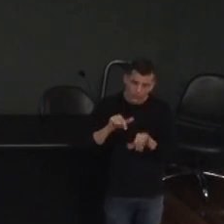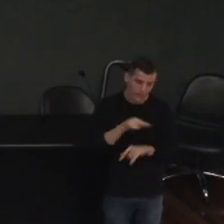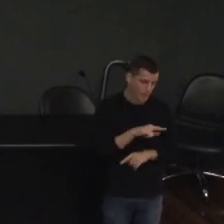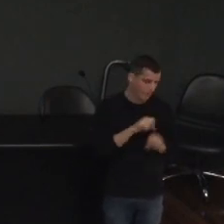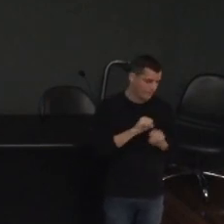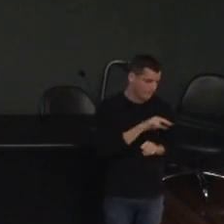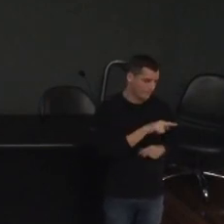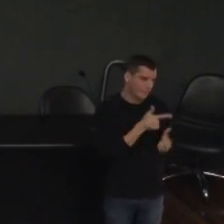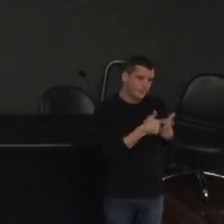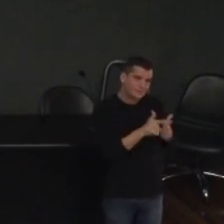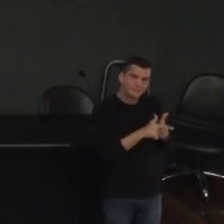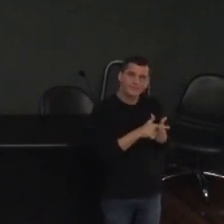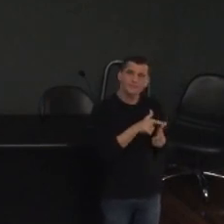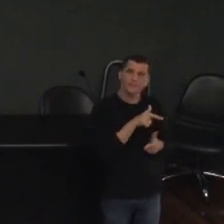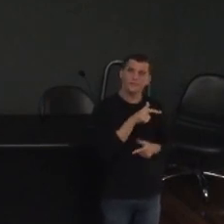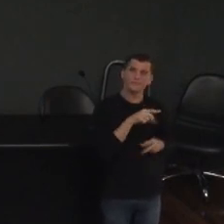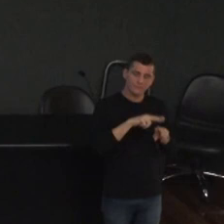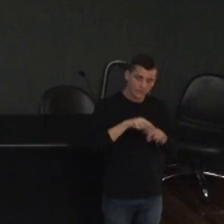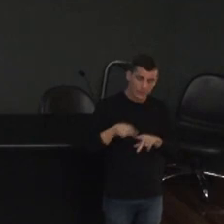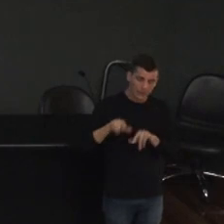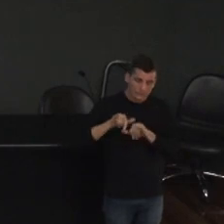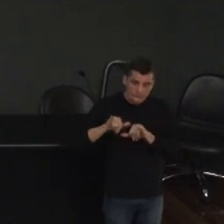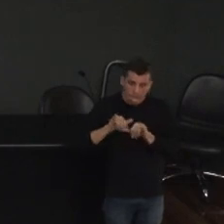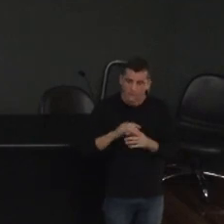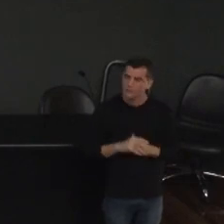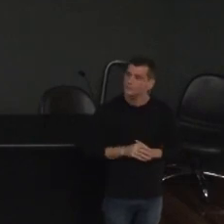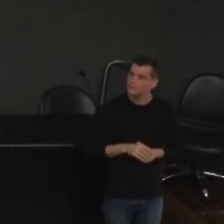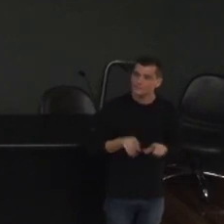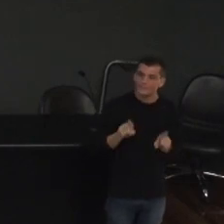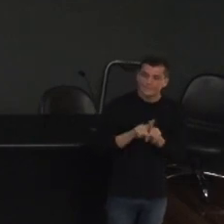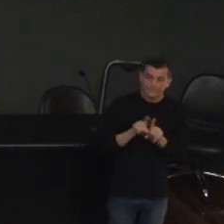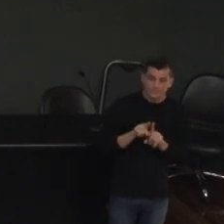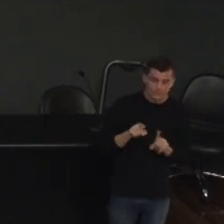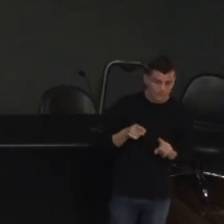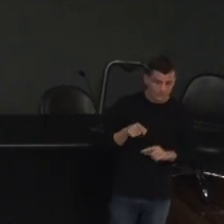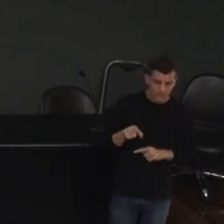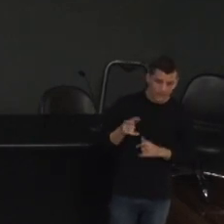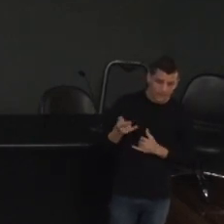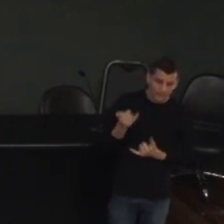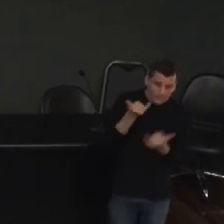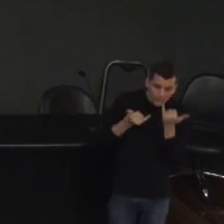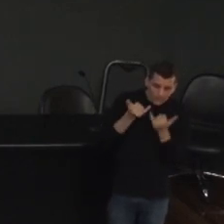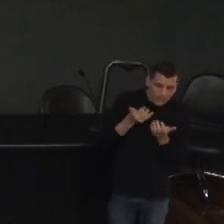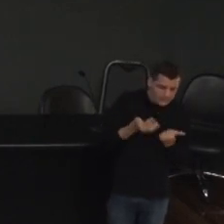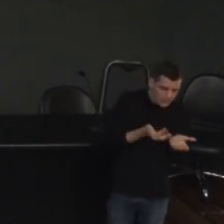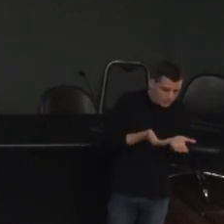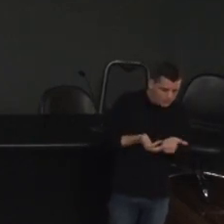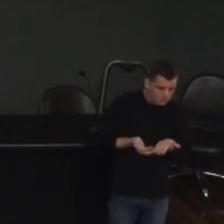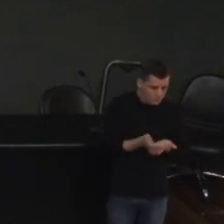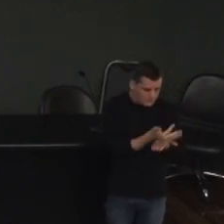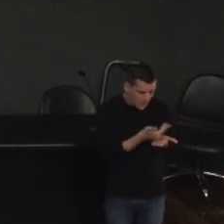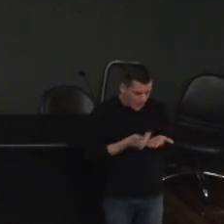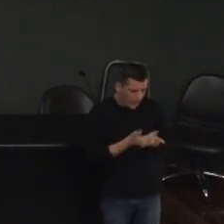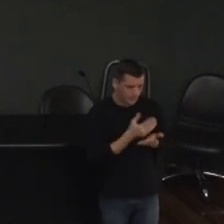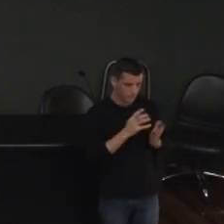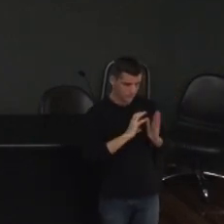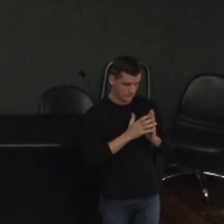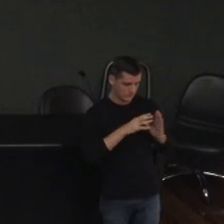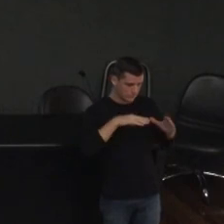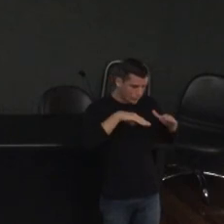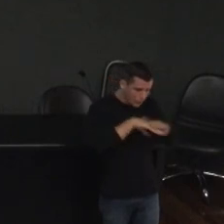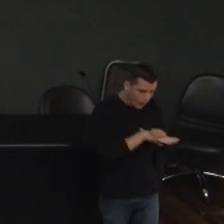parcial do uso desses dados né então você suspender a possibilidade de utilização daquele banco de dados por determinado período